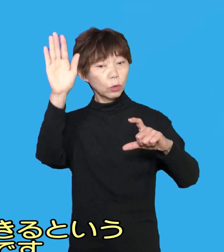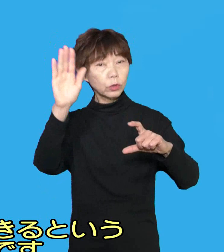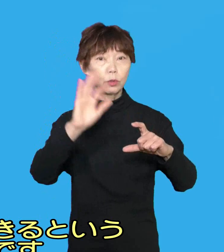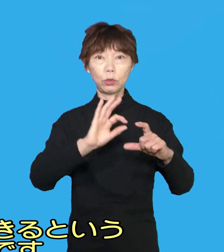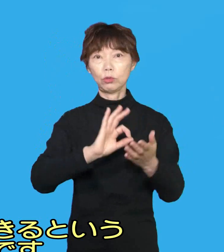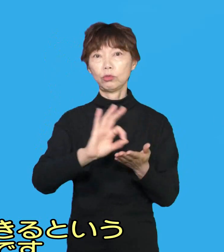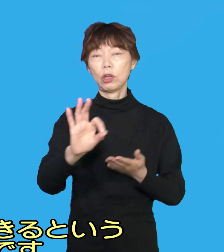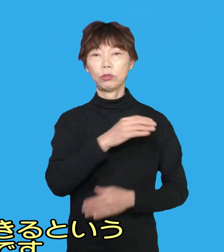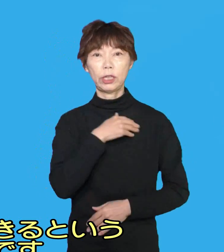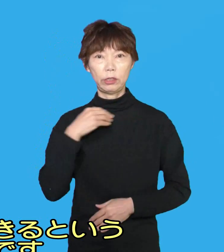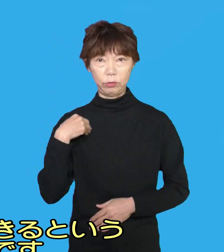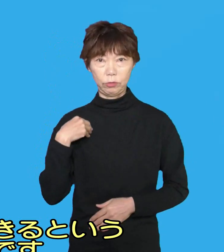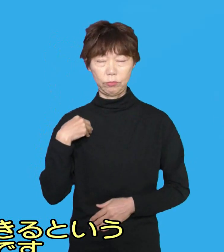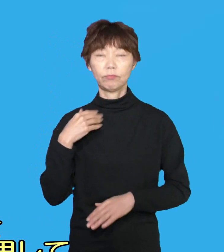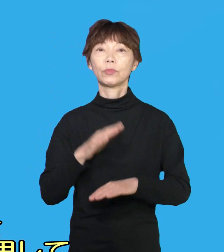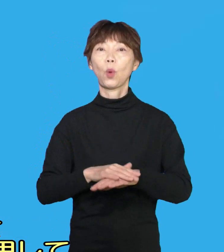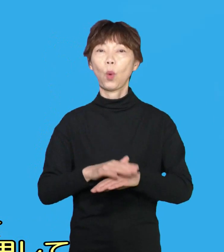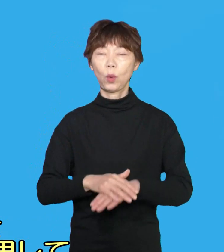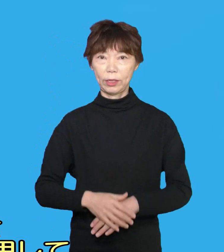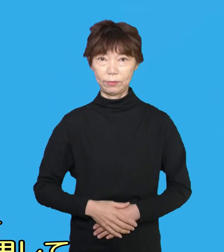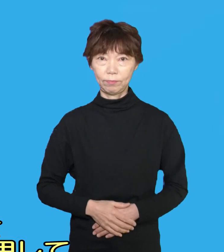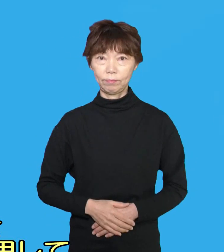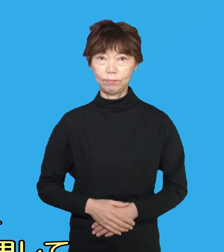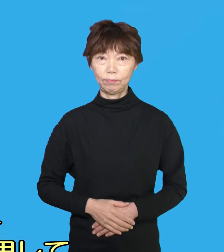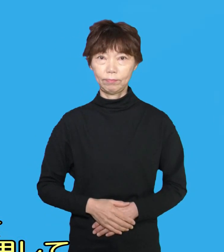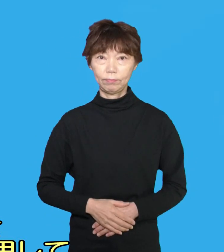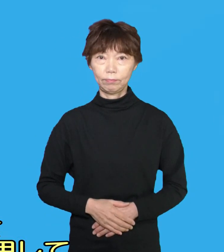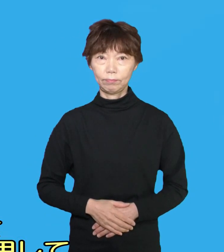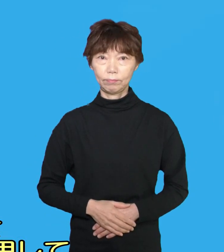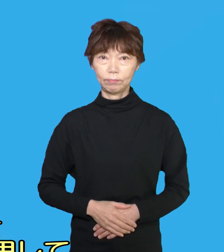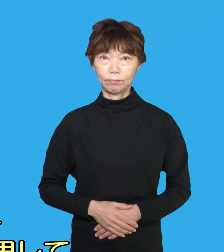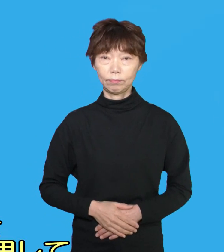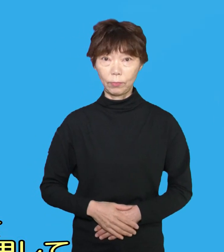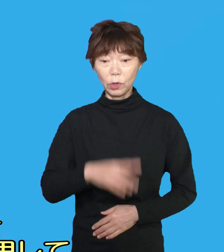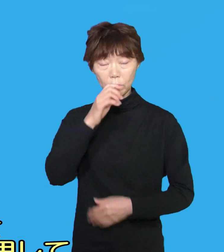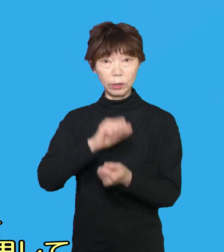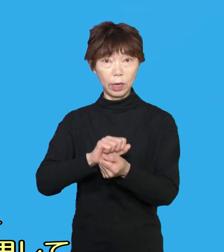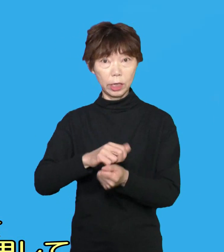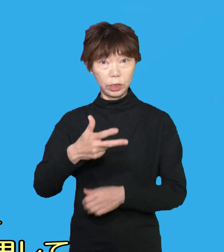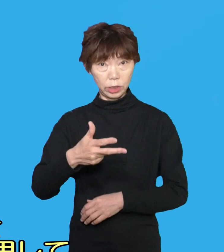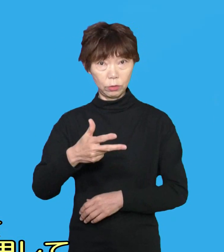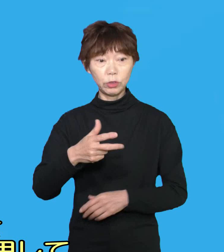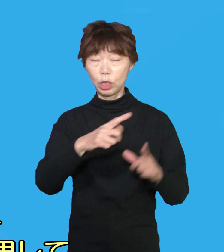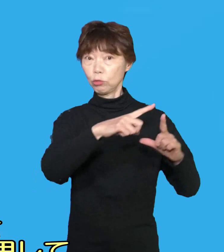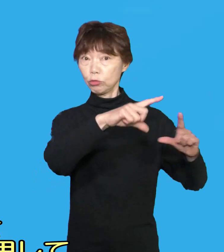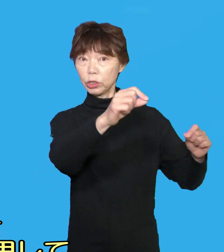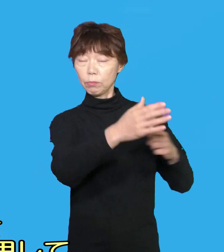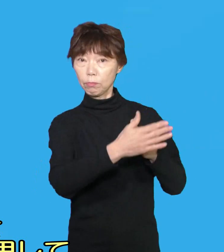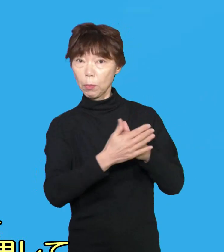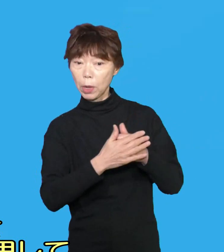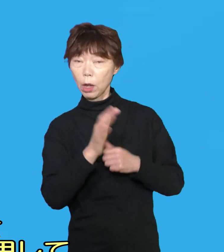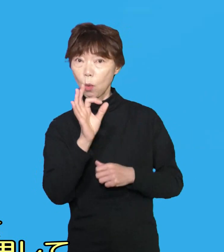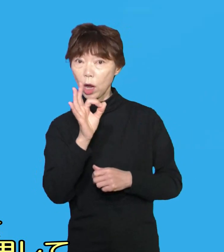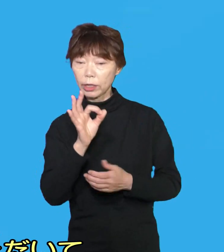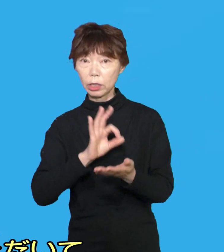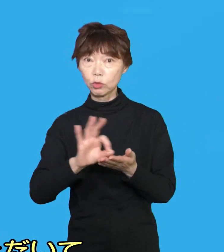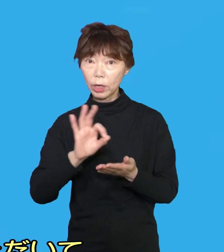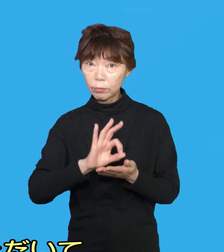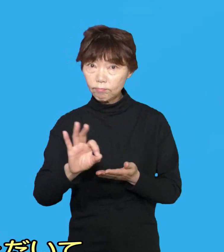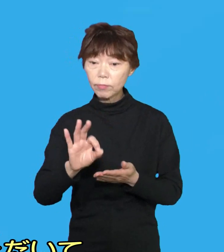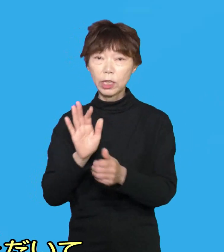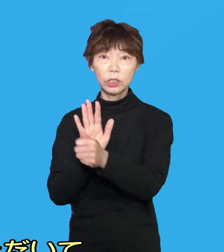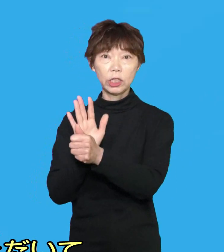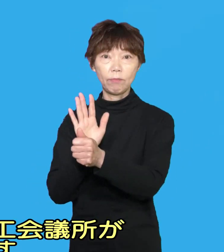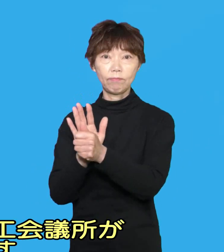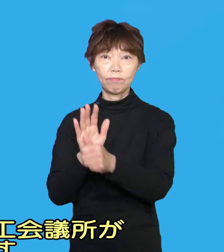ことができるという未来飯の仕組みです。今回堺市として臨時交付金を活用してですね、支援を